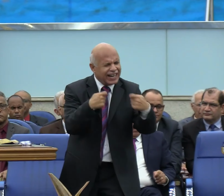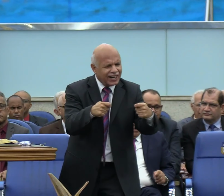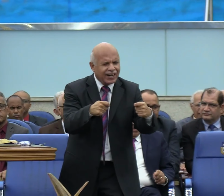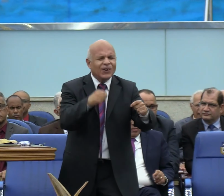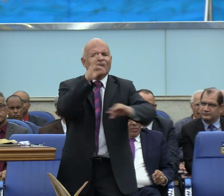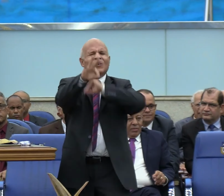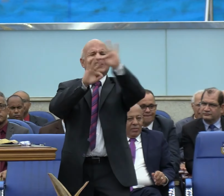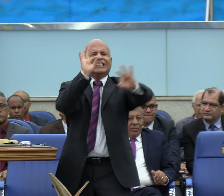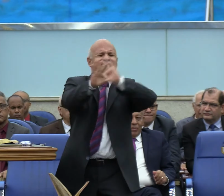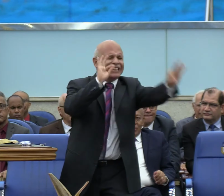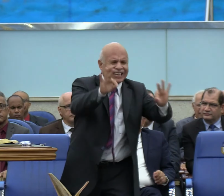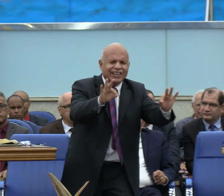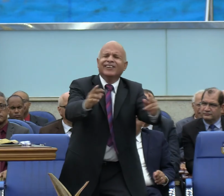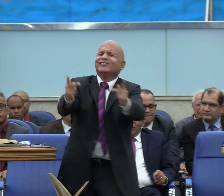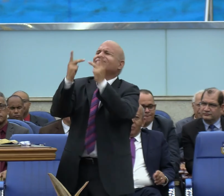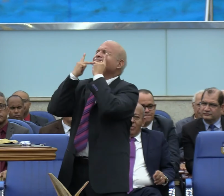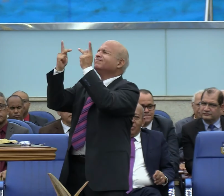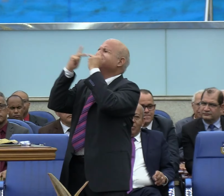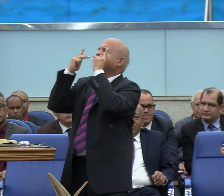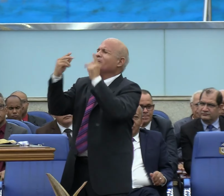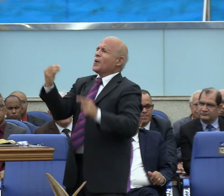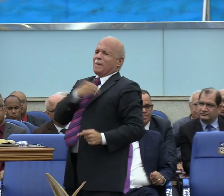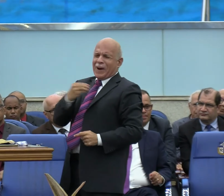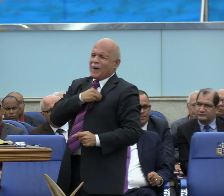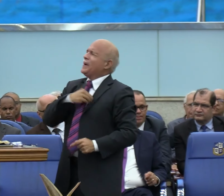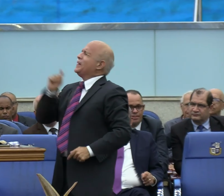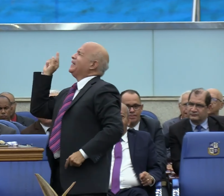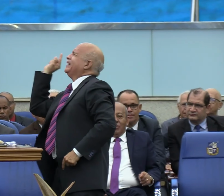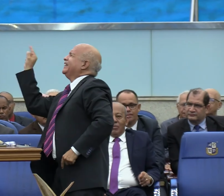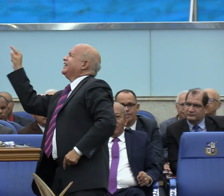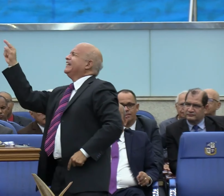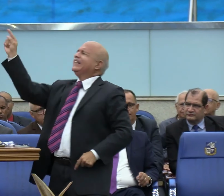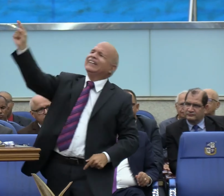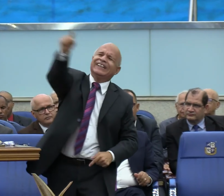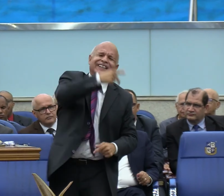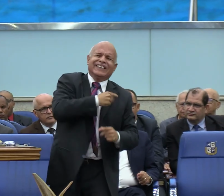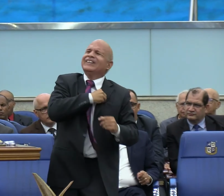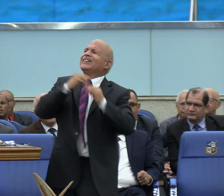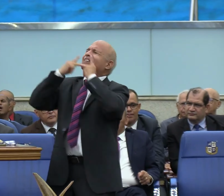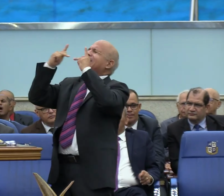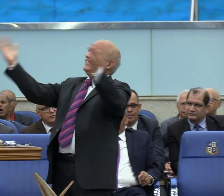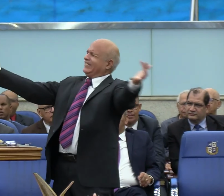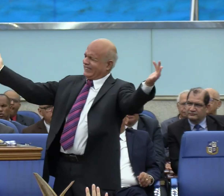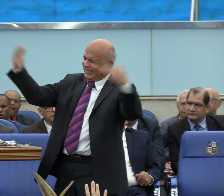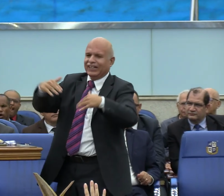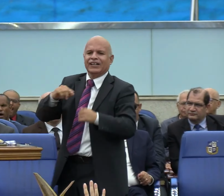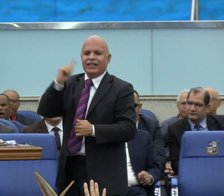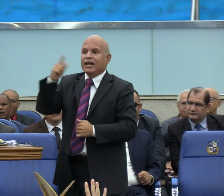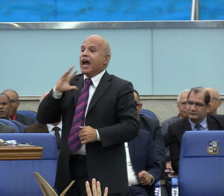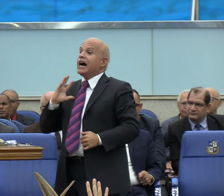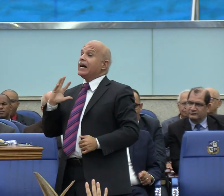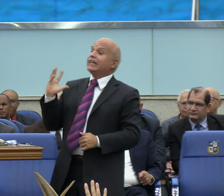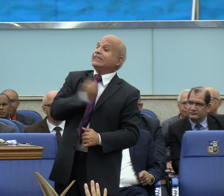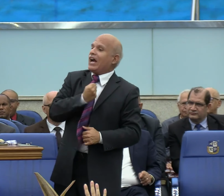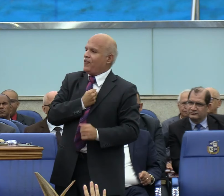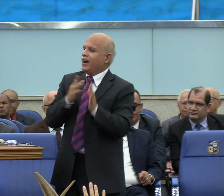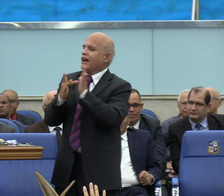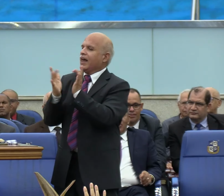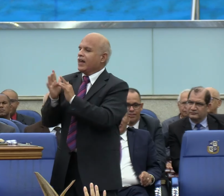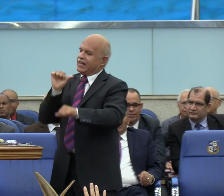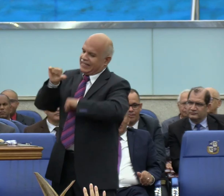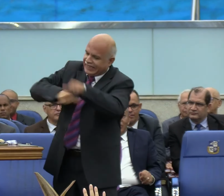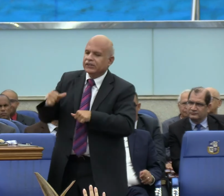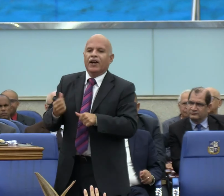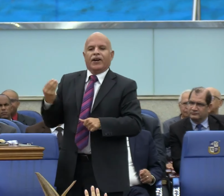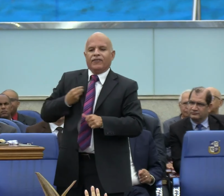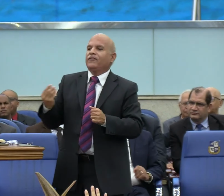Surdos, vocês precisam ser cheios do Espírito Santo. levar a palavra de Deus,